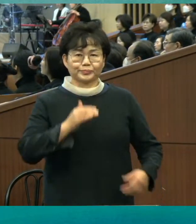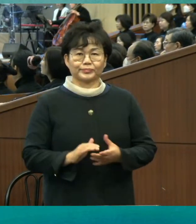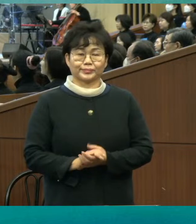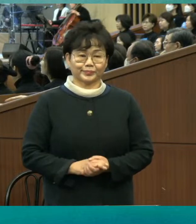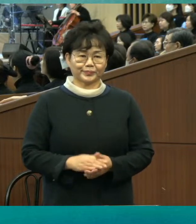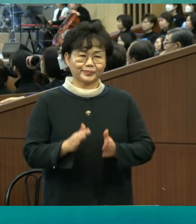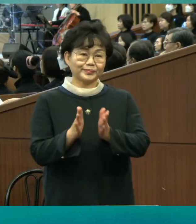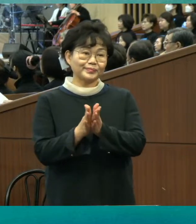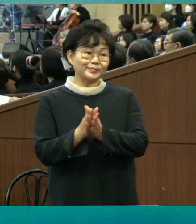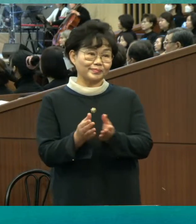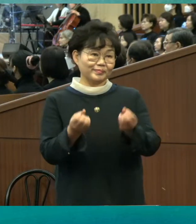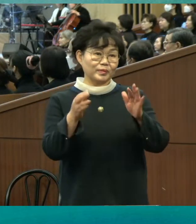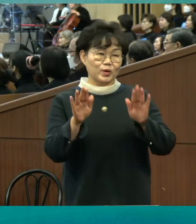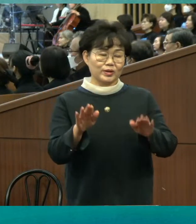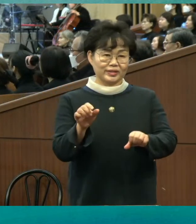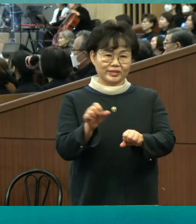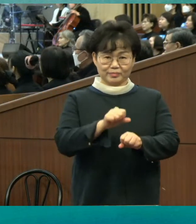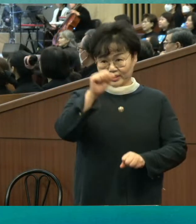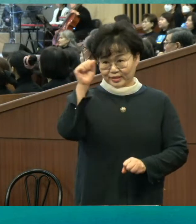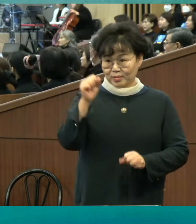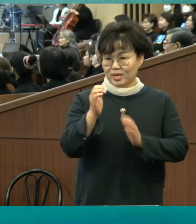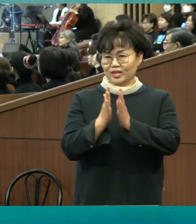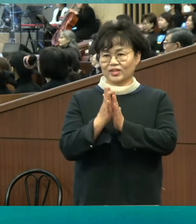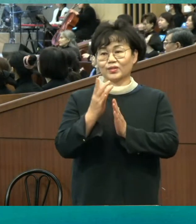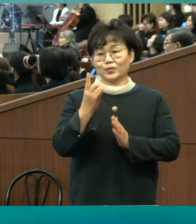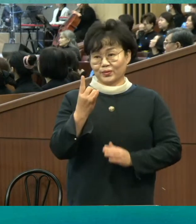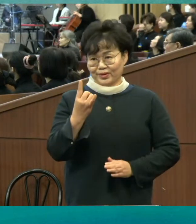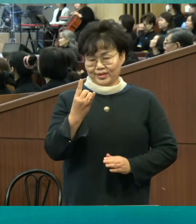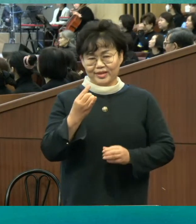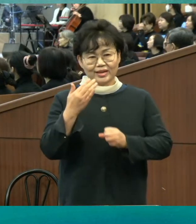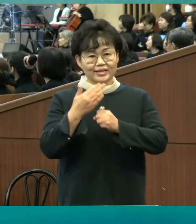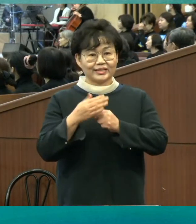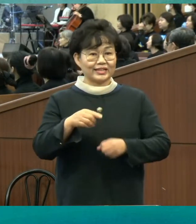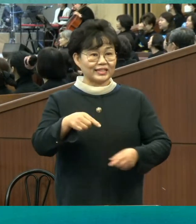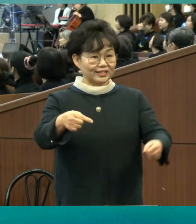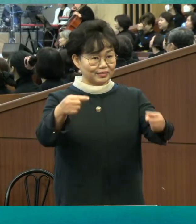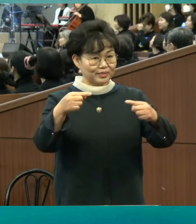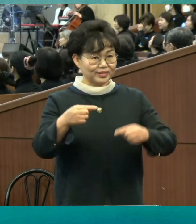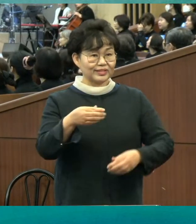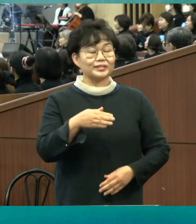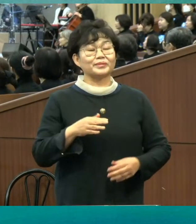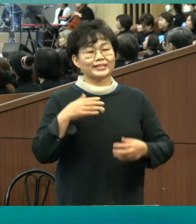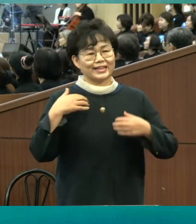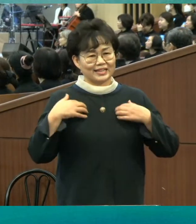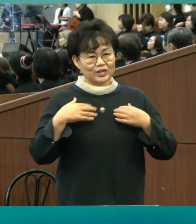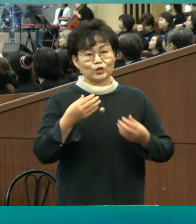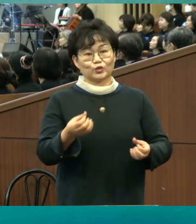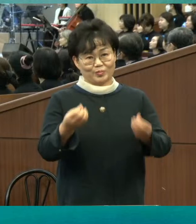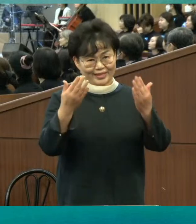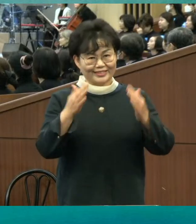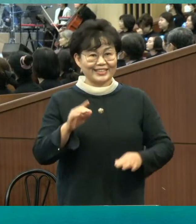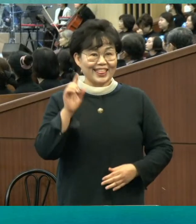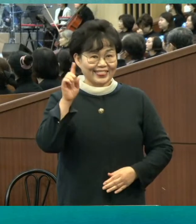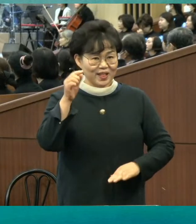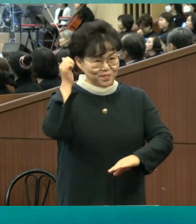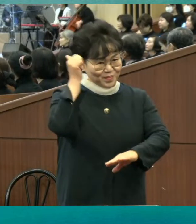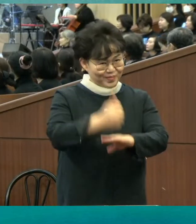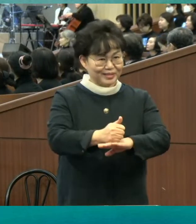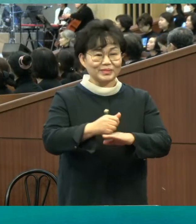할렐루야. 오늘도 특세 은혜의 자리에 나오신 우리 성도님들 환영하고 축복합니다. 여러분 이제 내일이면 우리 이제